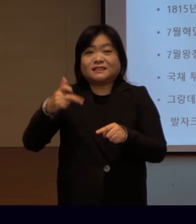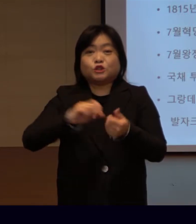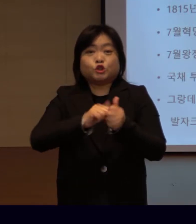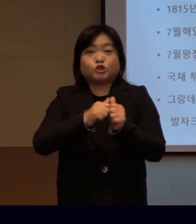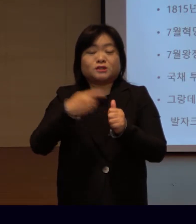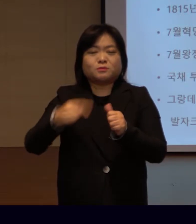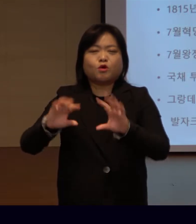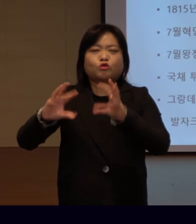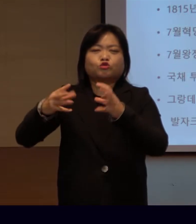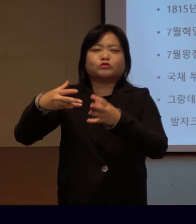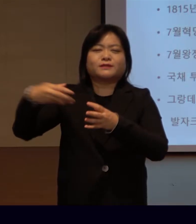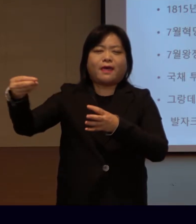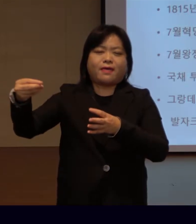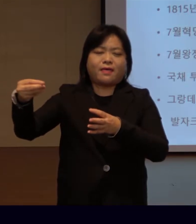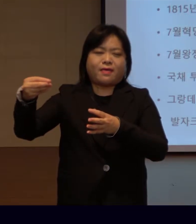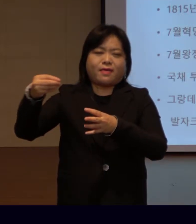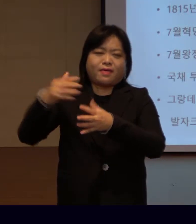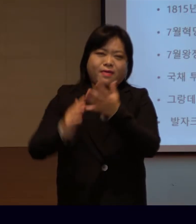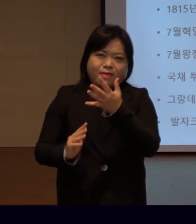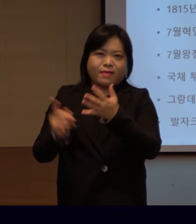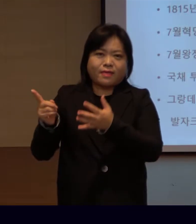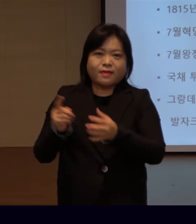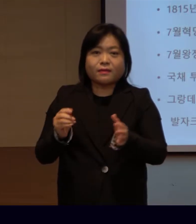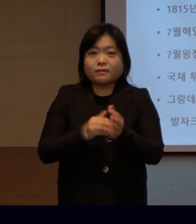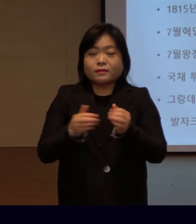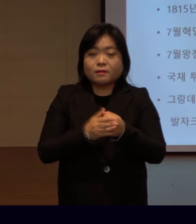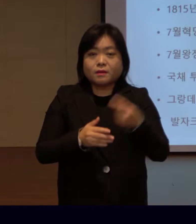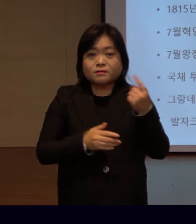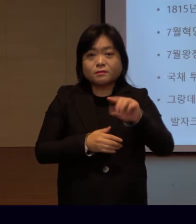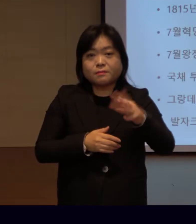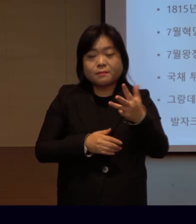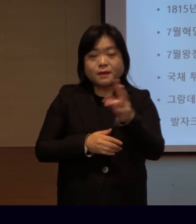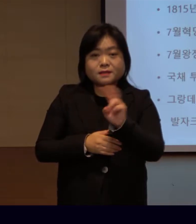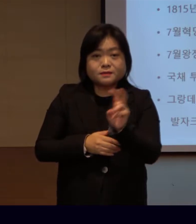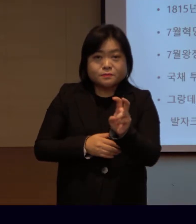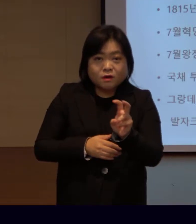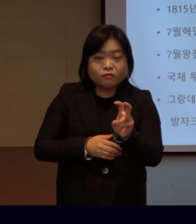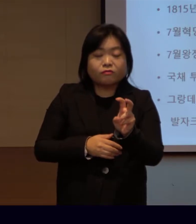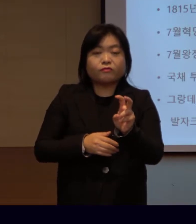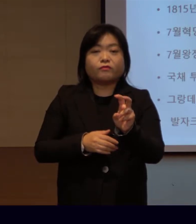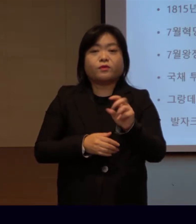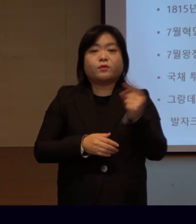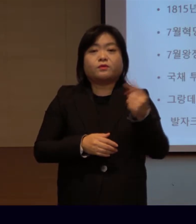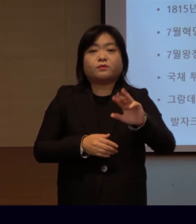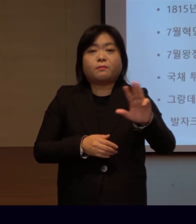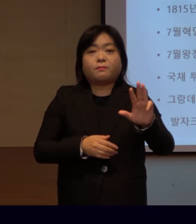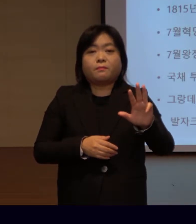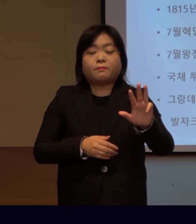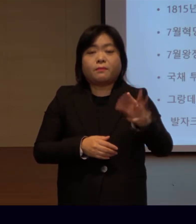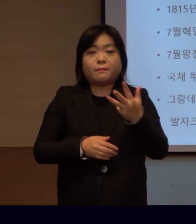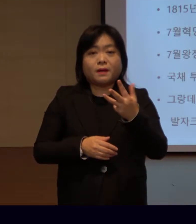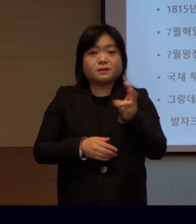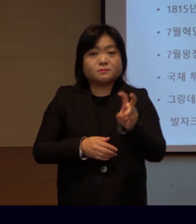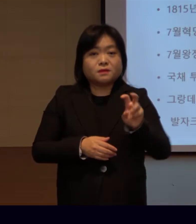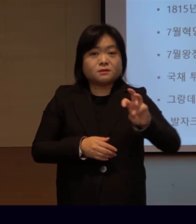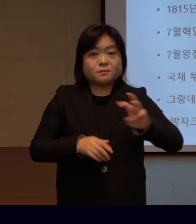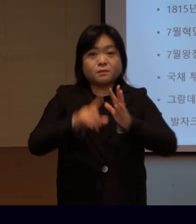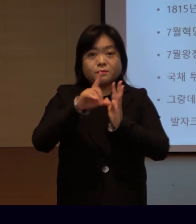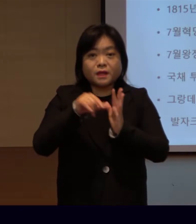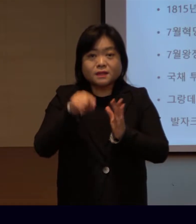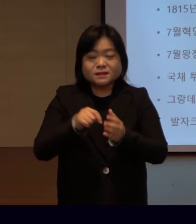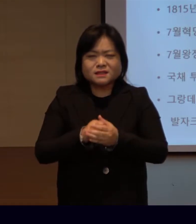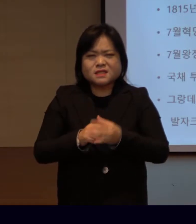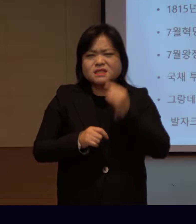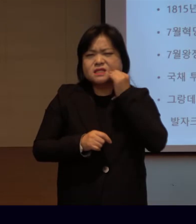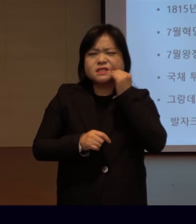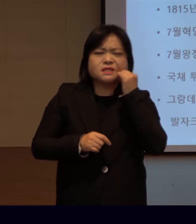국채였습니다. 근데 그 1820년 뭐 30, 이때는 굉장히 이게